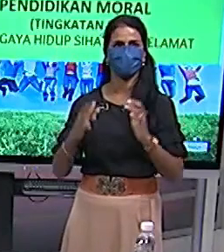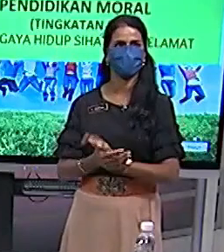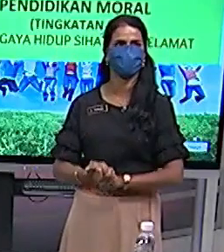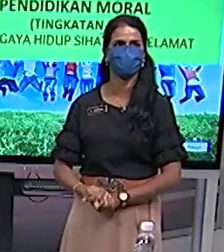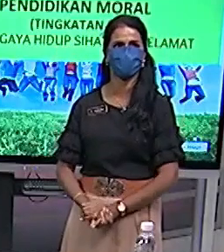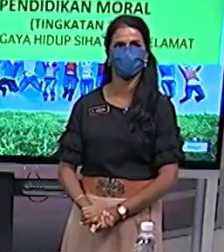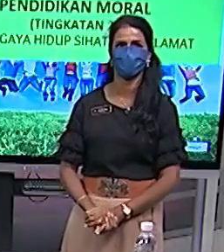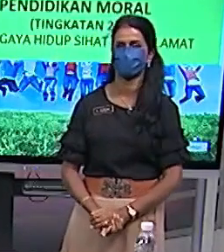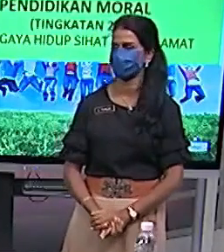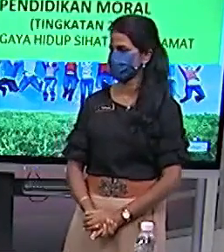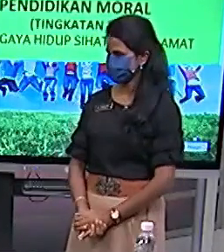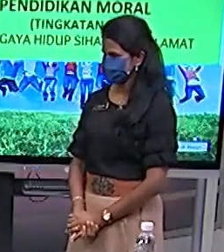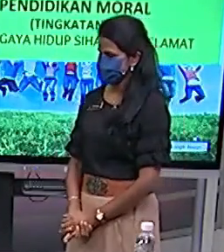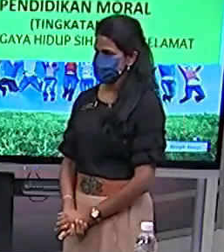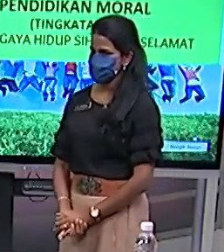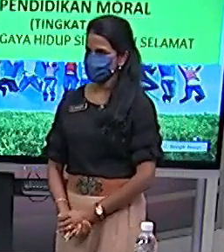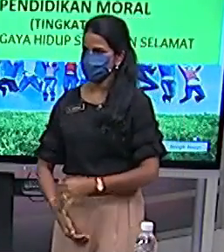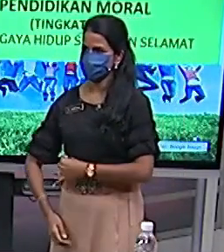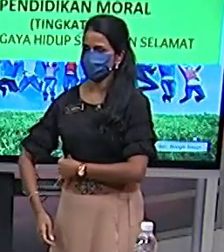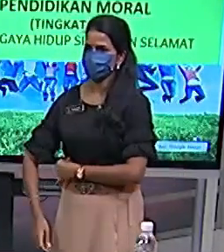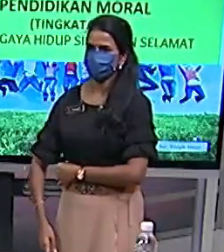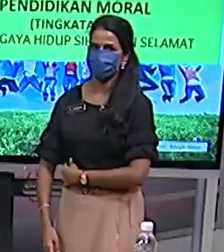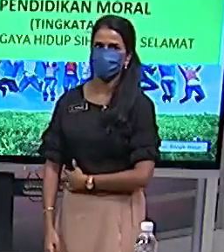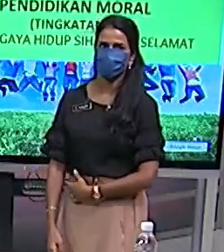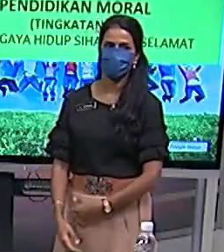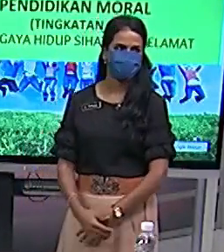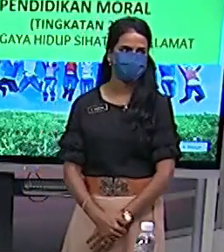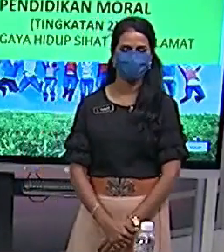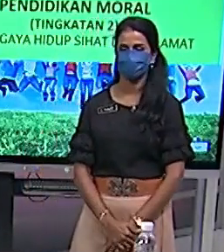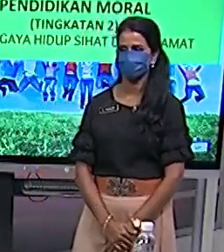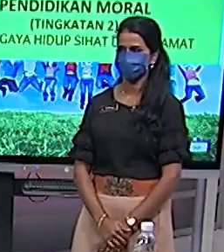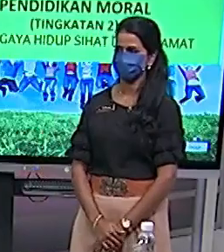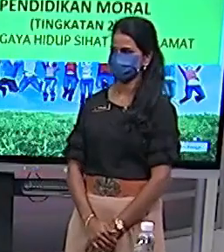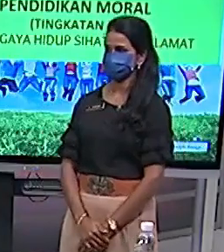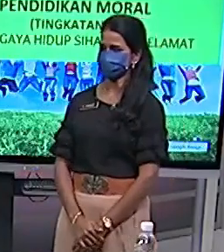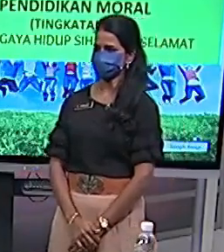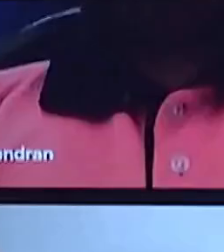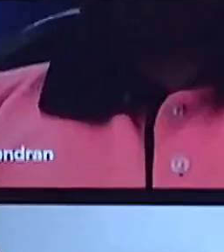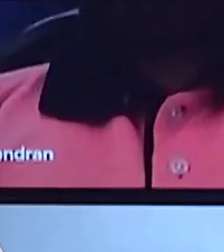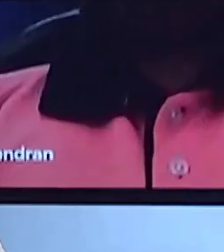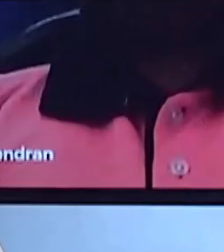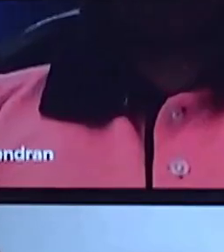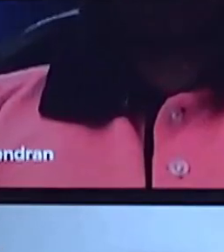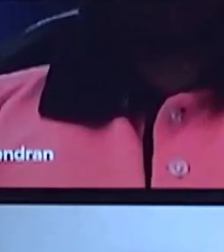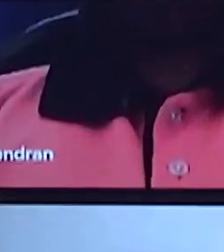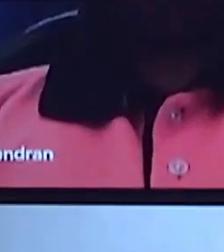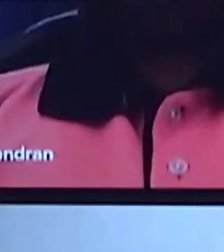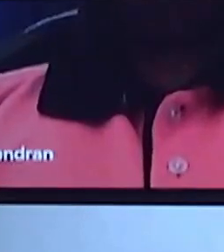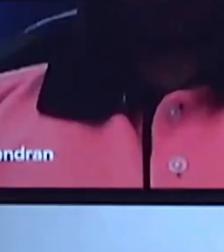Dan juga cikgu Ranjini serta adik-adik kita daripada Sekolah Menengah Kebangsaan Pendidikan Khas Persekutuan Pulau Pinang. Yeah.